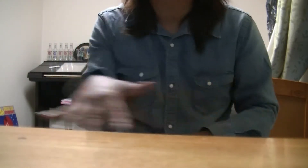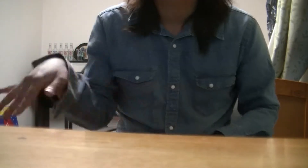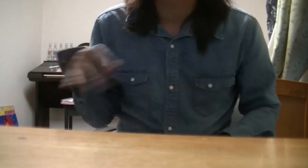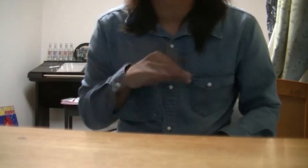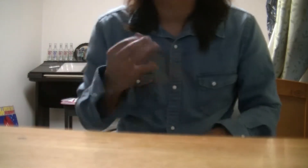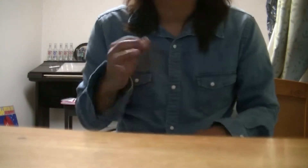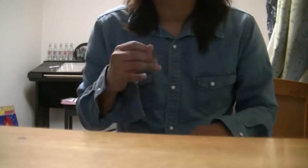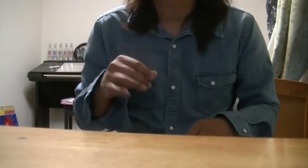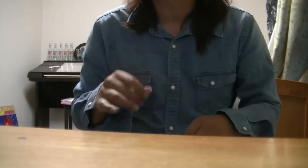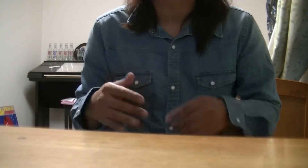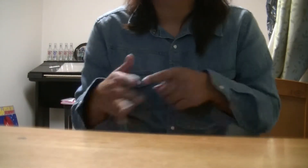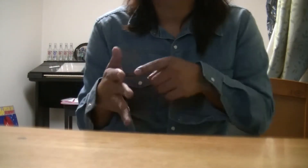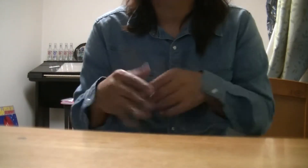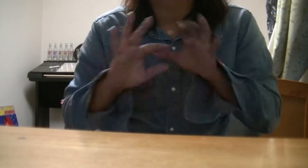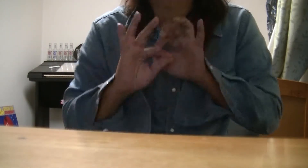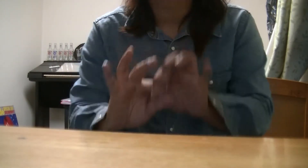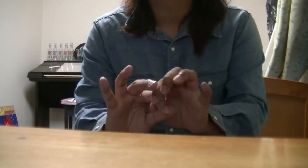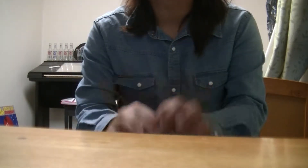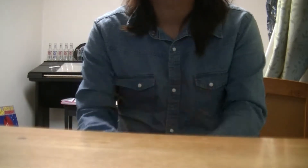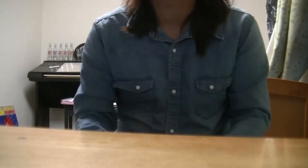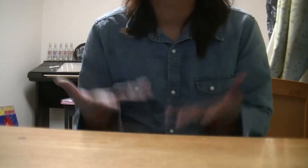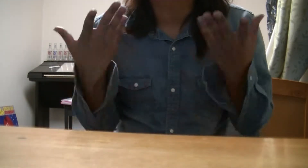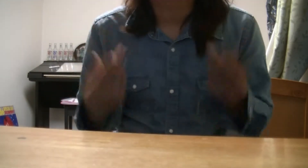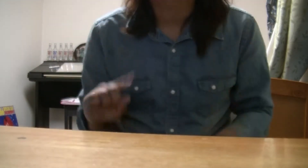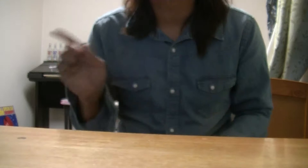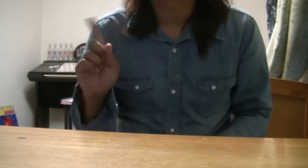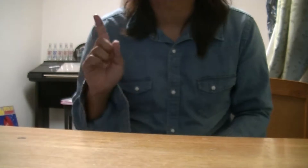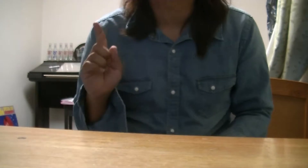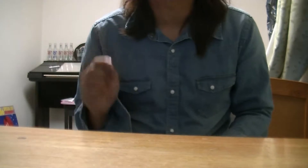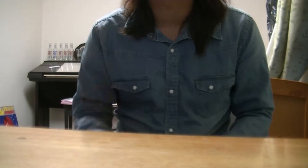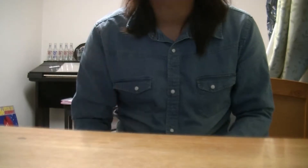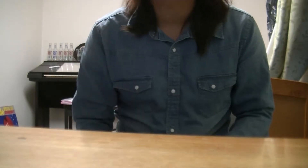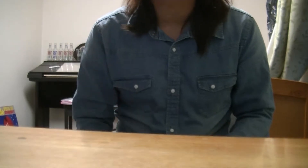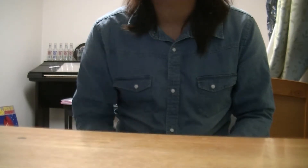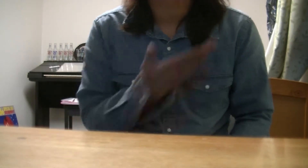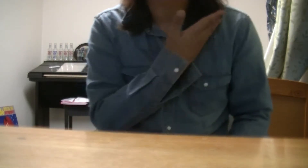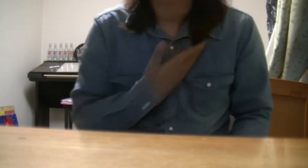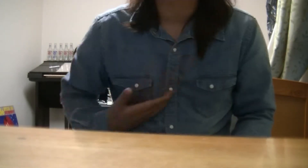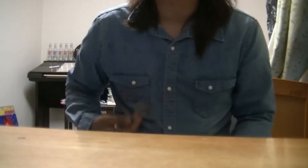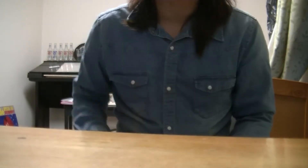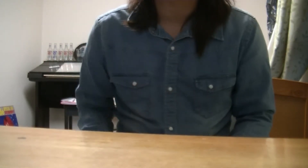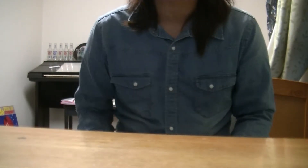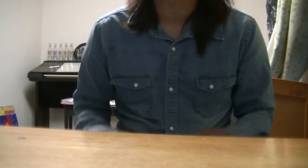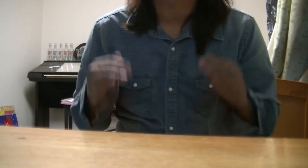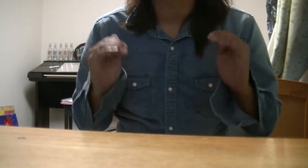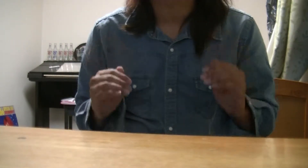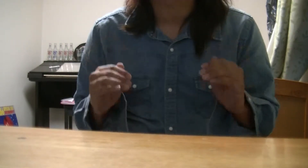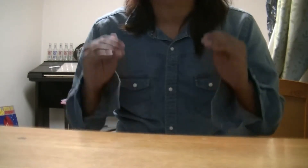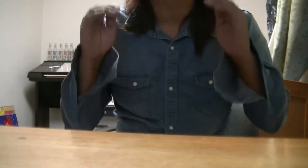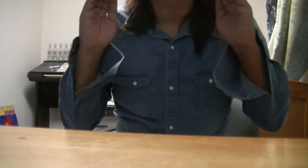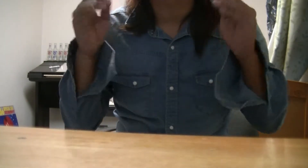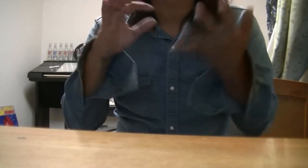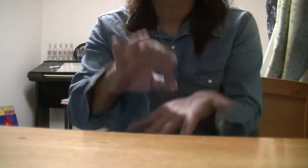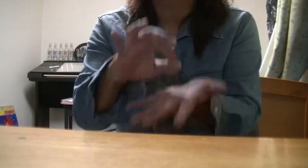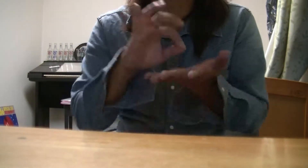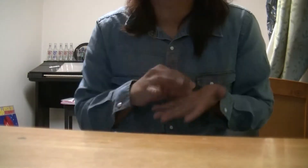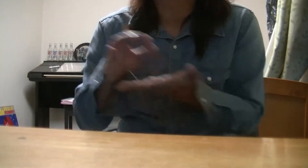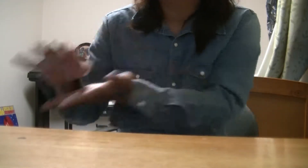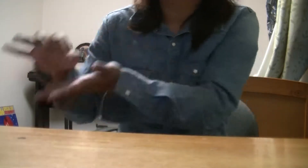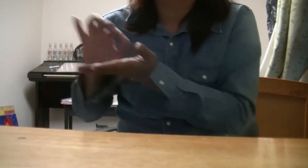その価値あることをやり続けていると結果どうなるかっていうと、もうしゃあないね、成長っていうプレゼントが降ってくるんだって。しょう